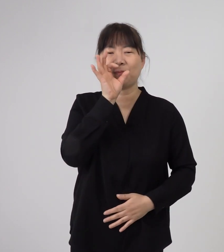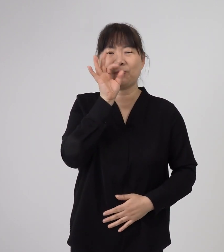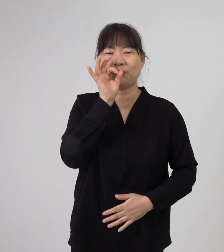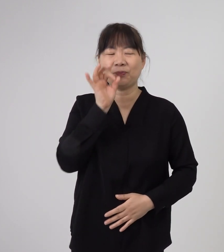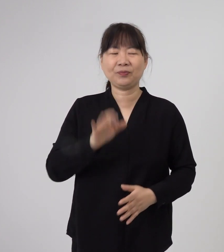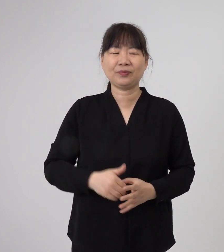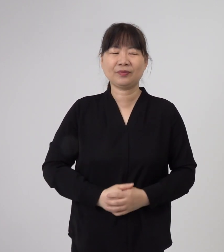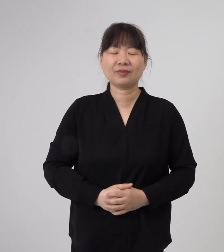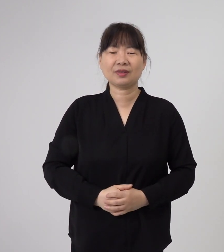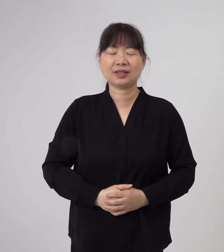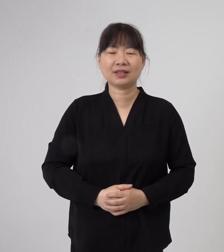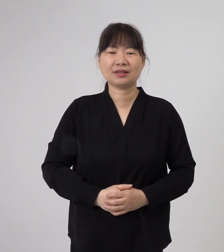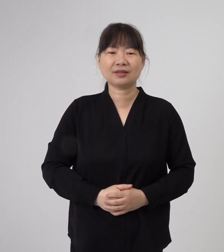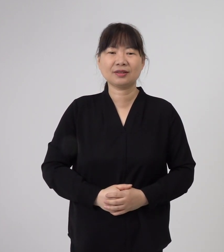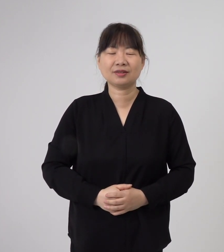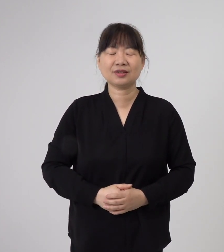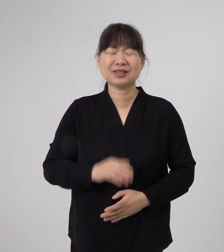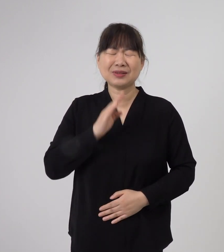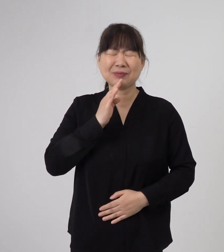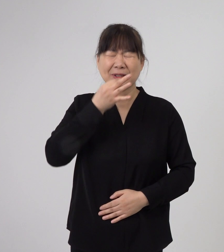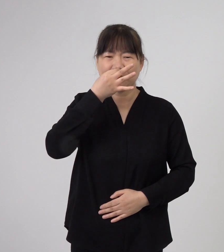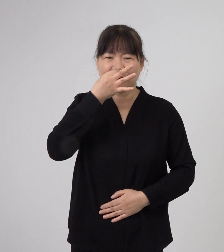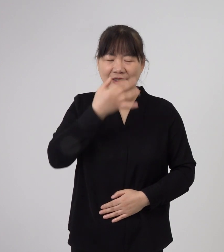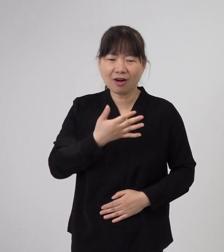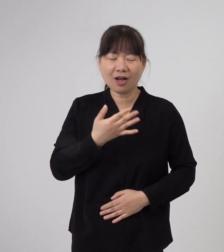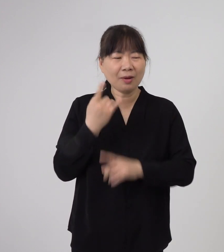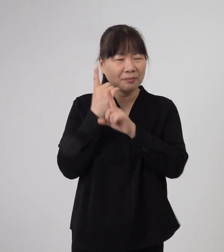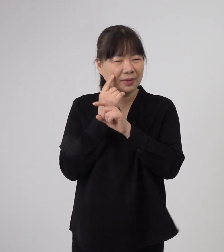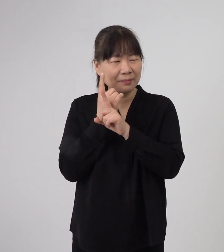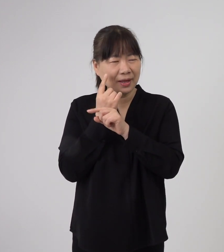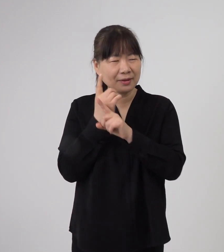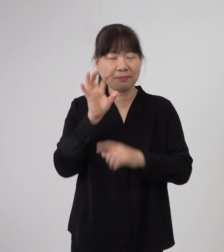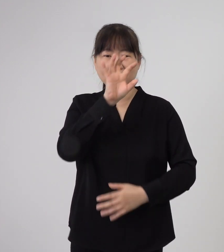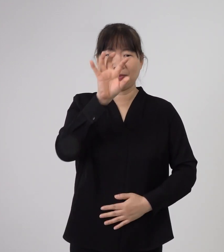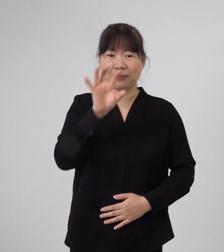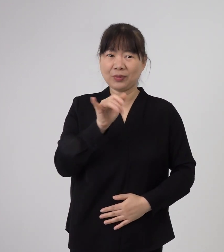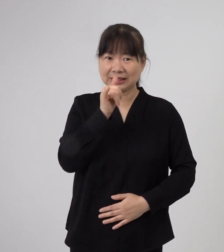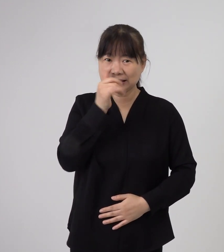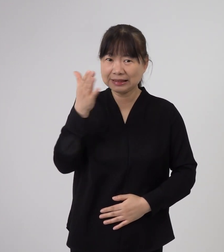거예요. 정말 치사하고 더러운 일이 매일매일 반복되지만,